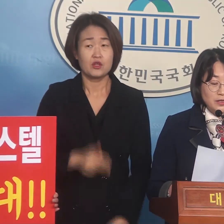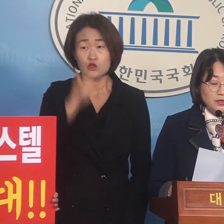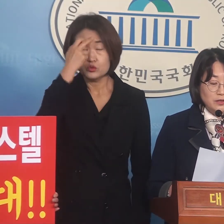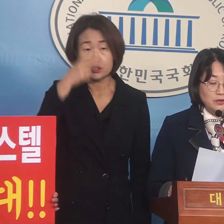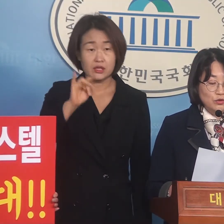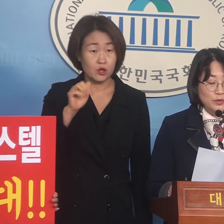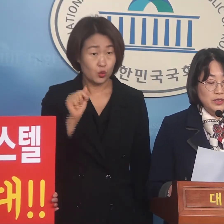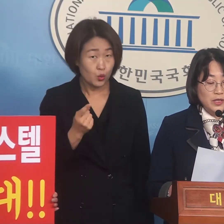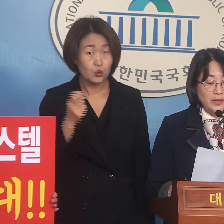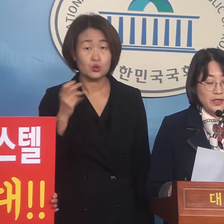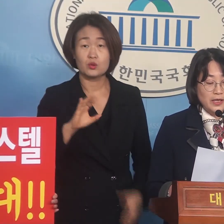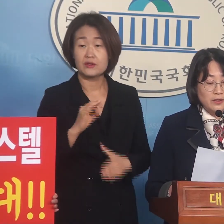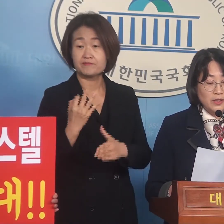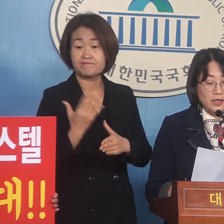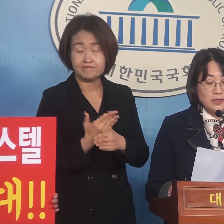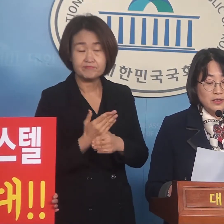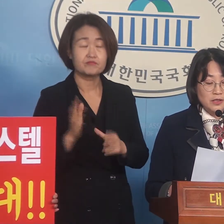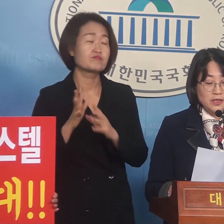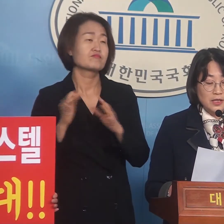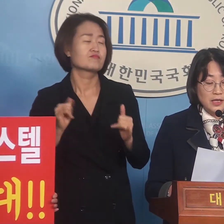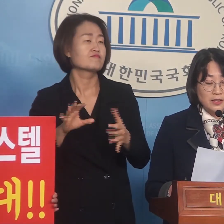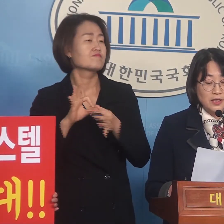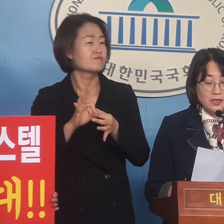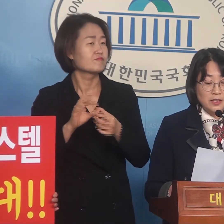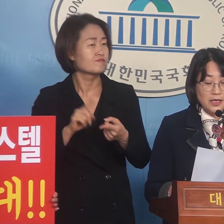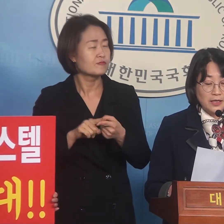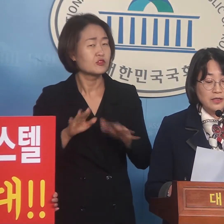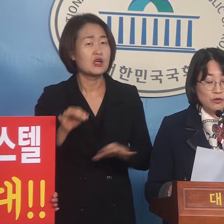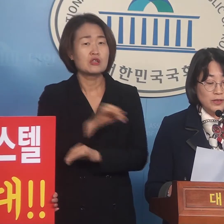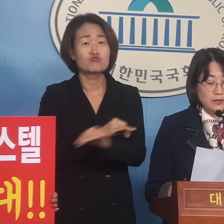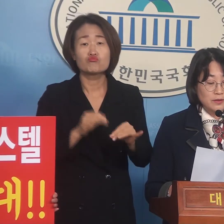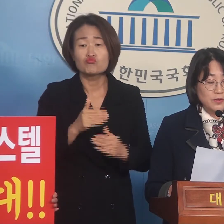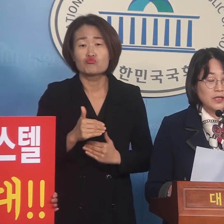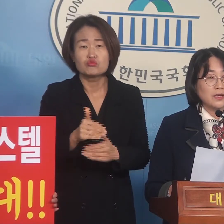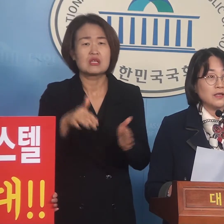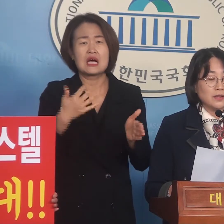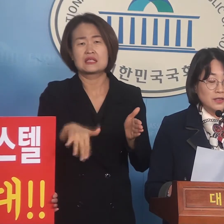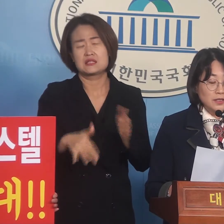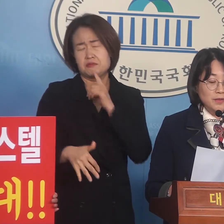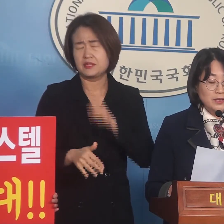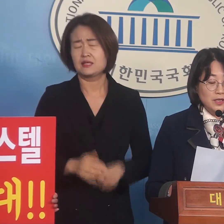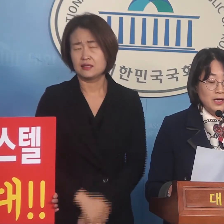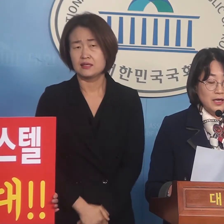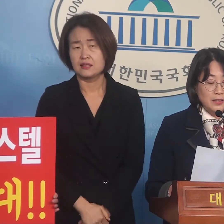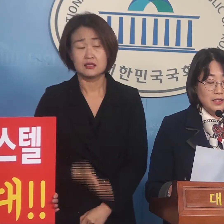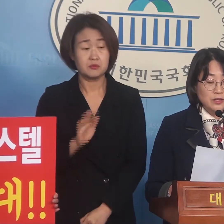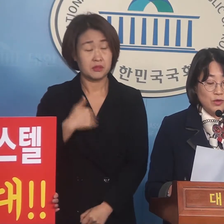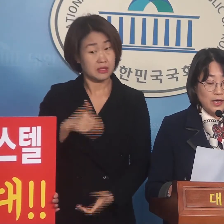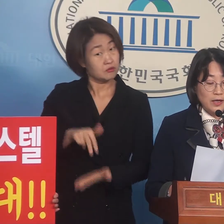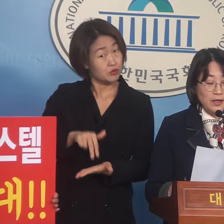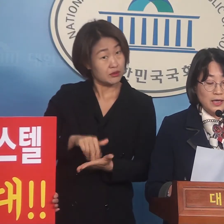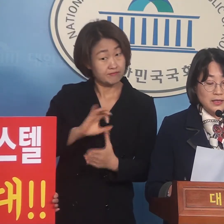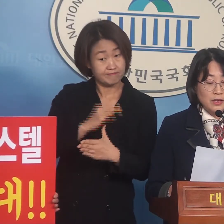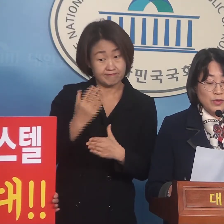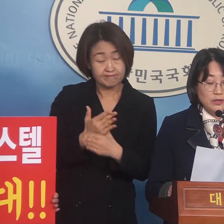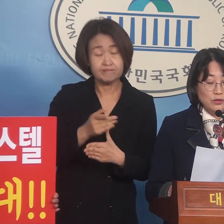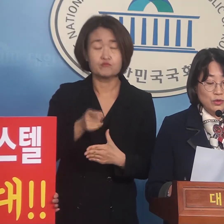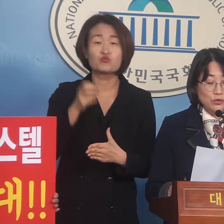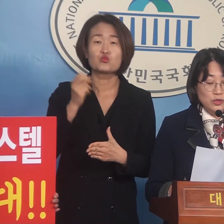시장과 안양시는 주민제안과 관련된 행정 절차가 진행되지 않았다고 밝혔습니다. 하지만 제가 안양시와